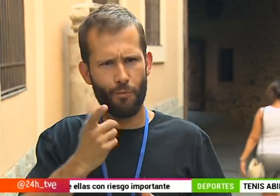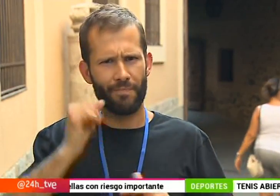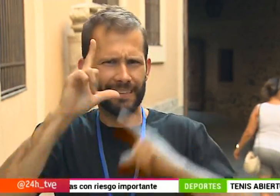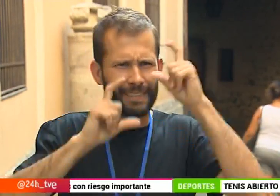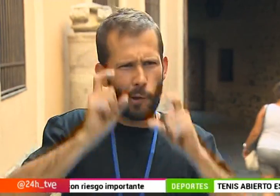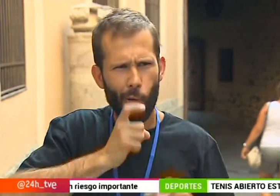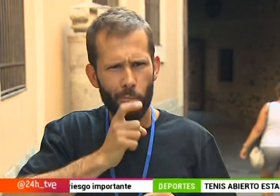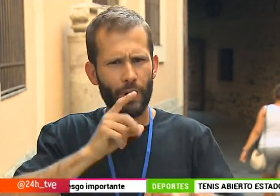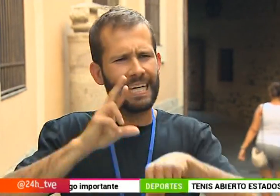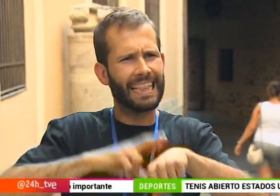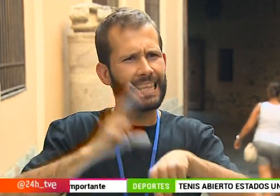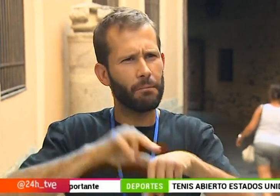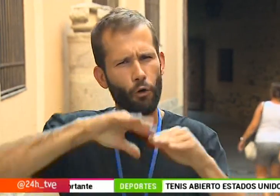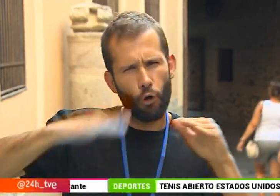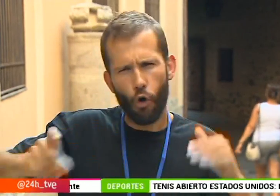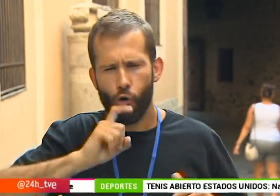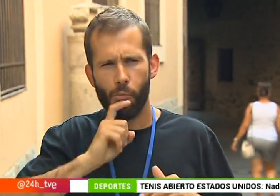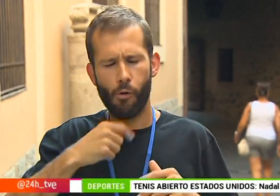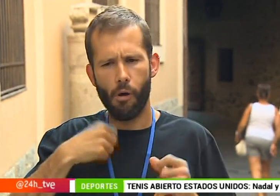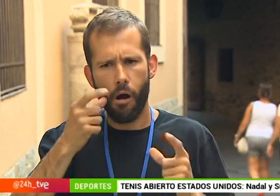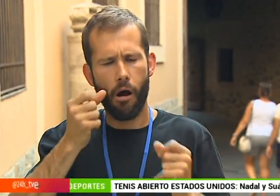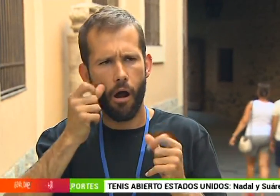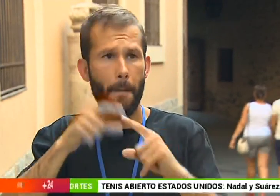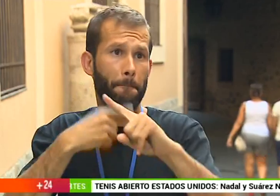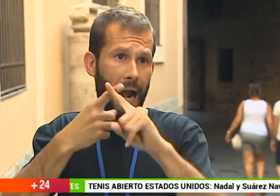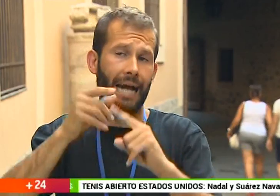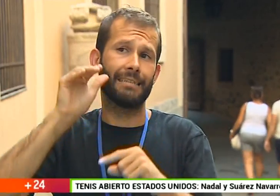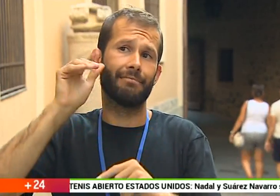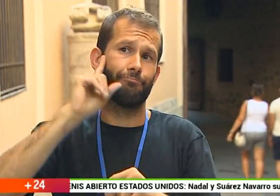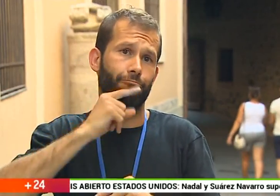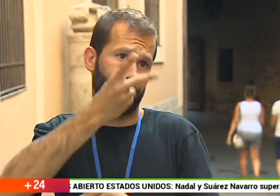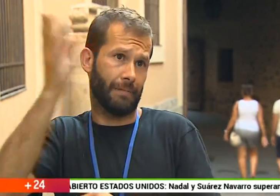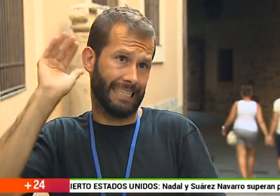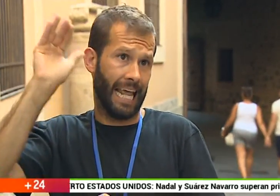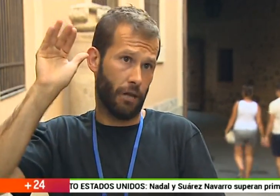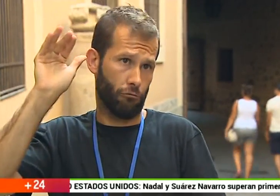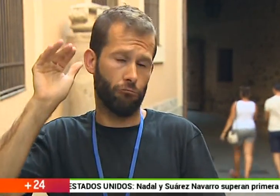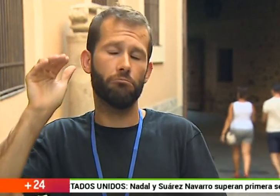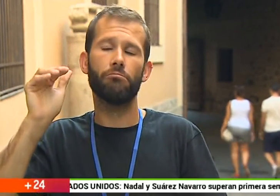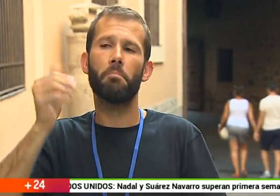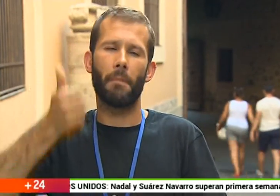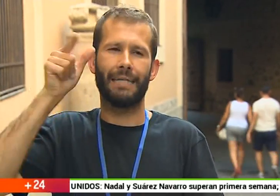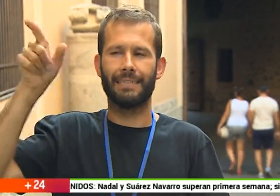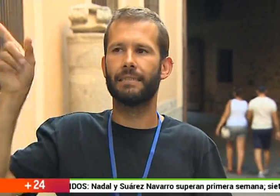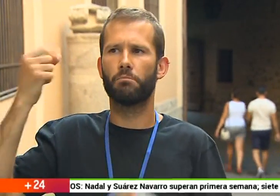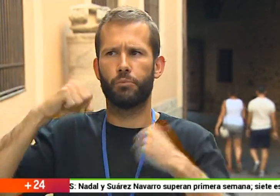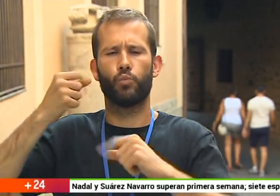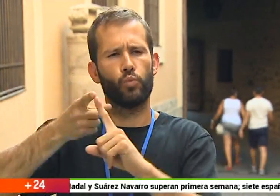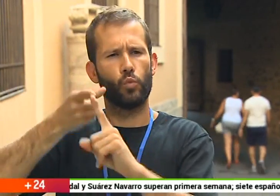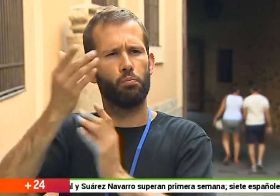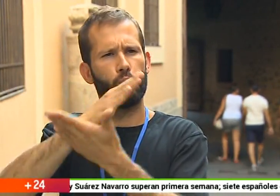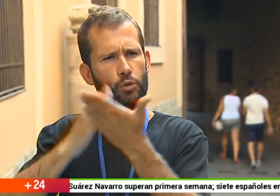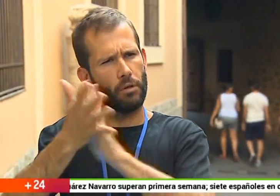fui dando cuenta de bueno, cómo la estructura, la expresión, el tiempo, la modulación. Y también viendo a sordos